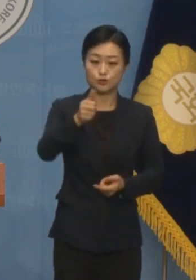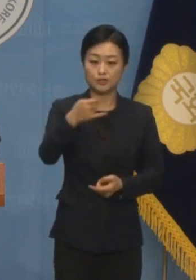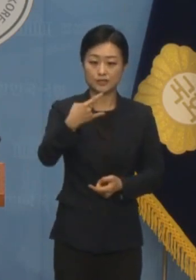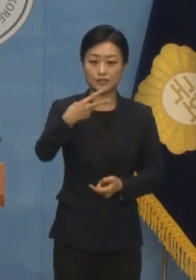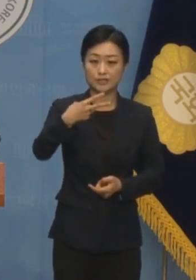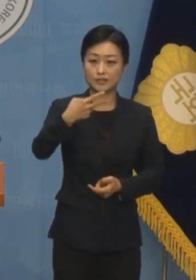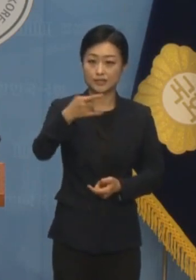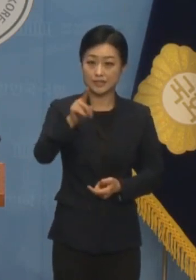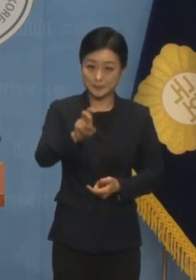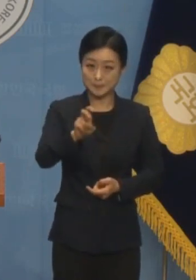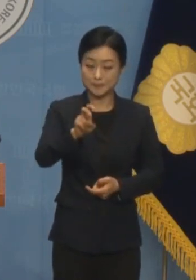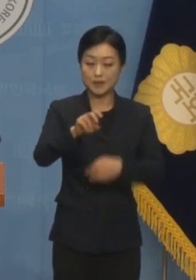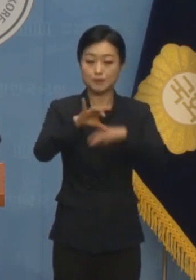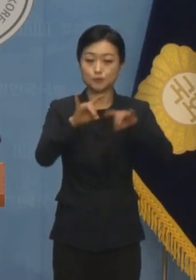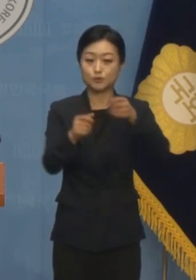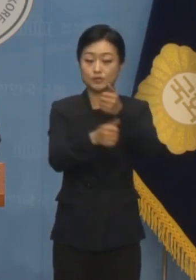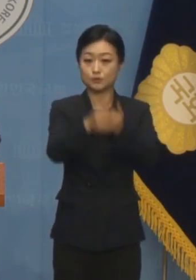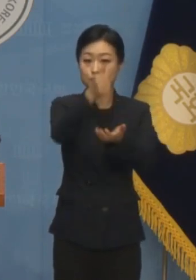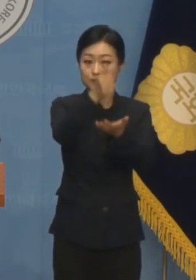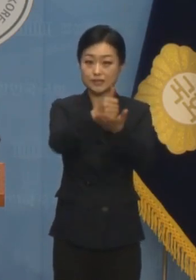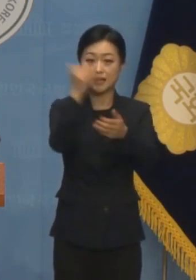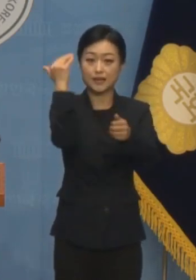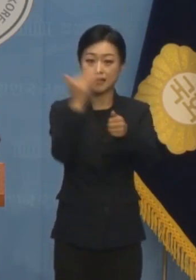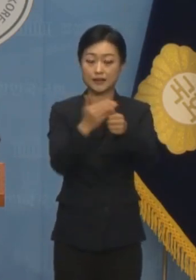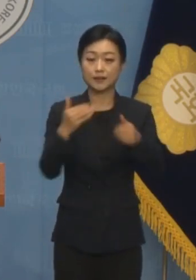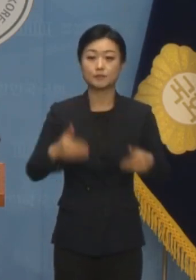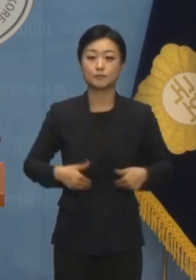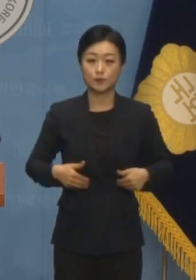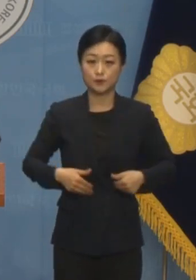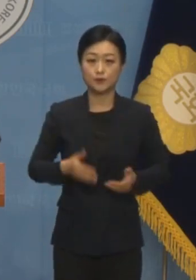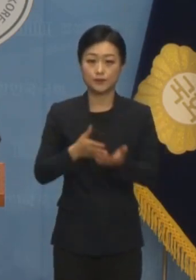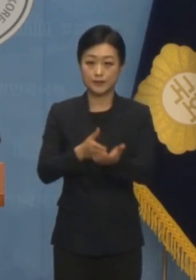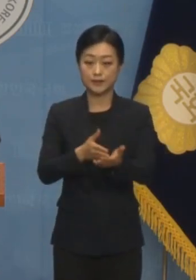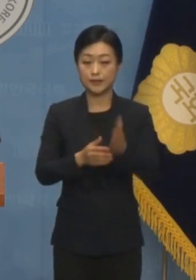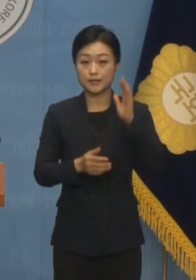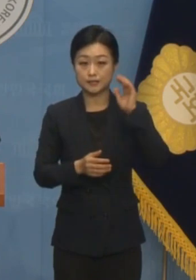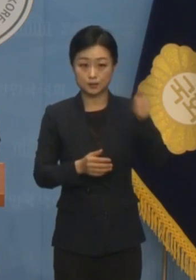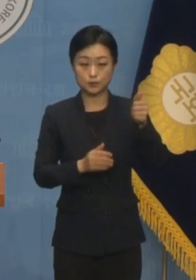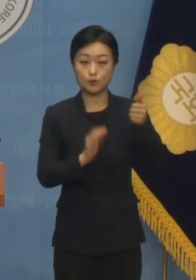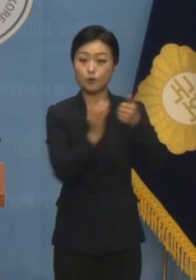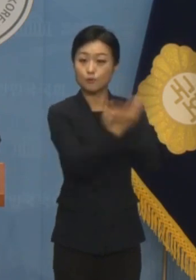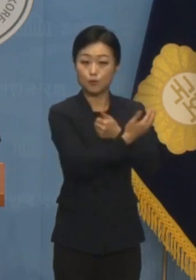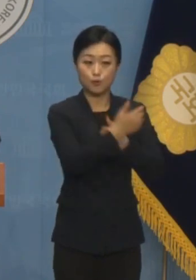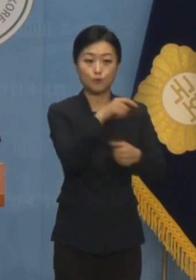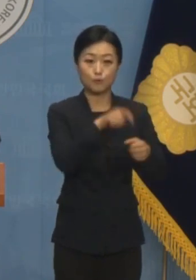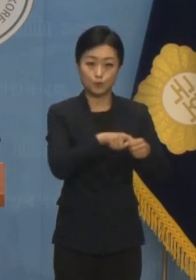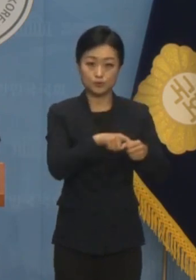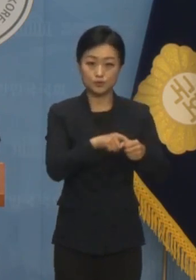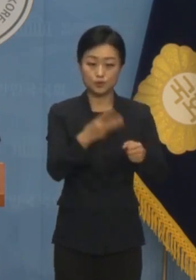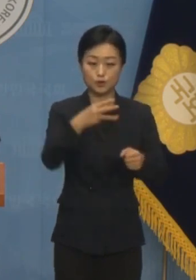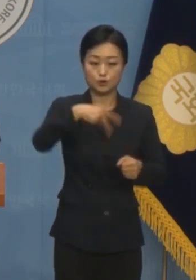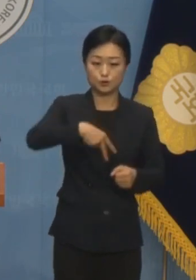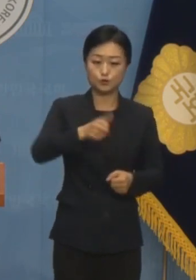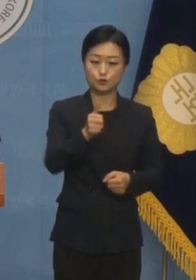해촉과 엄정한 수사를 촉구합니다. 대통령의 호위무사를 자처하는